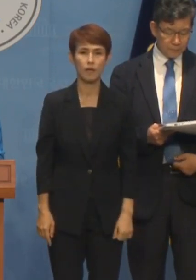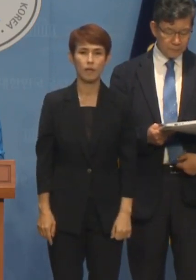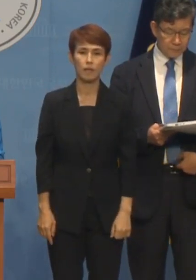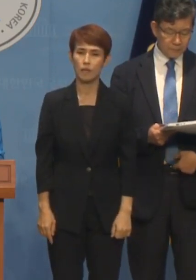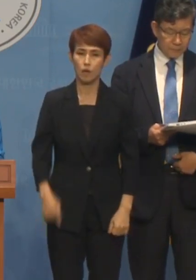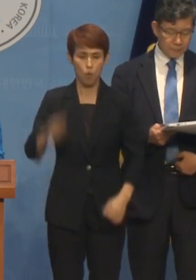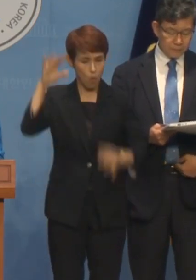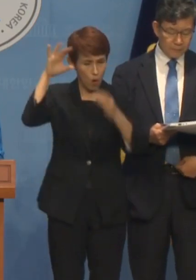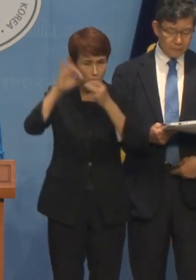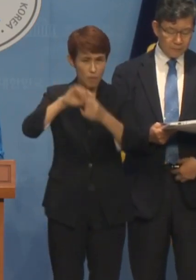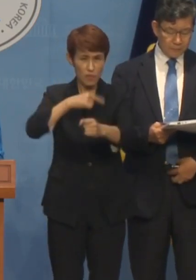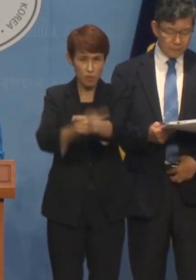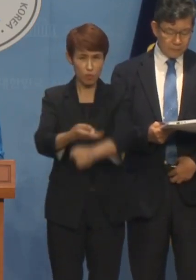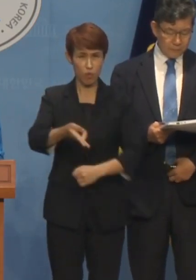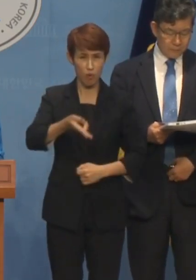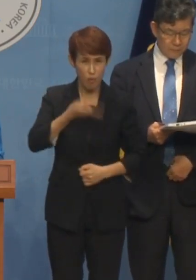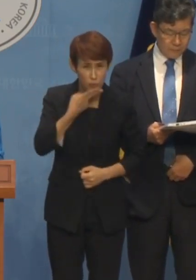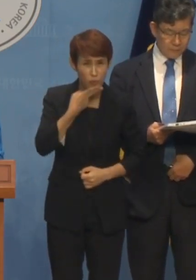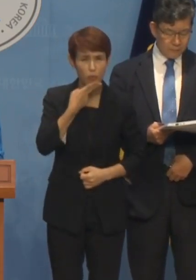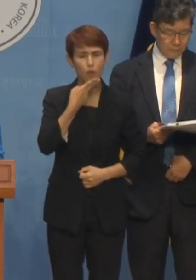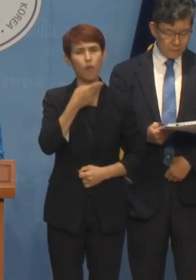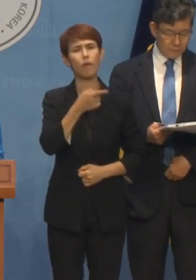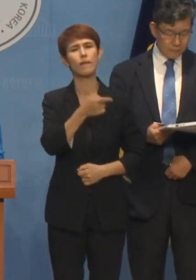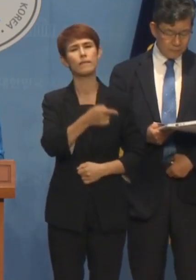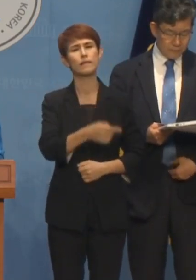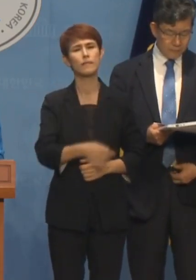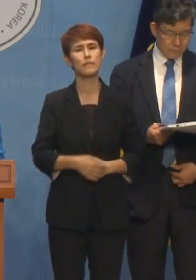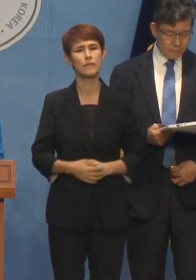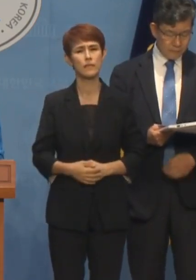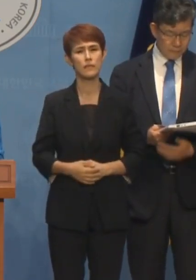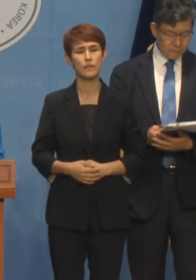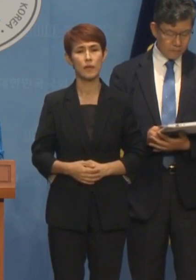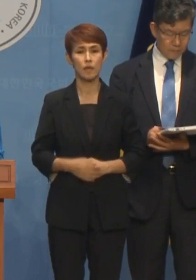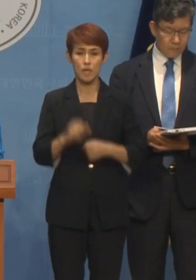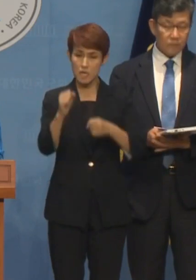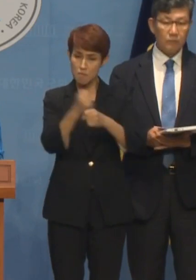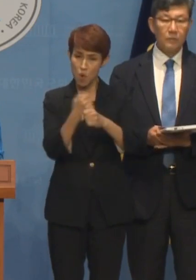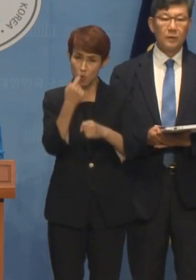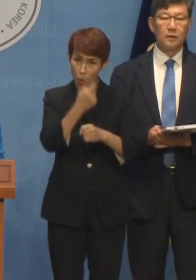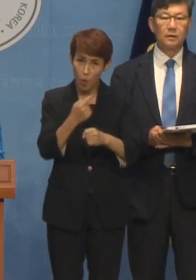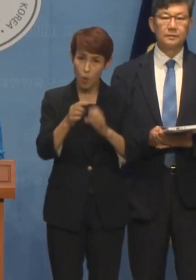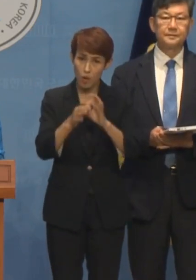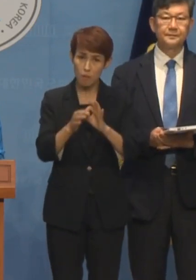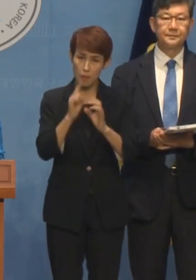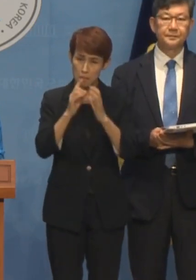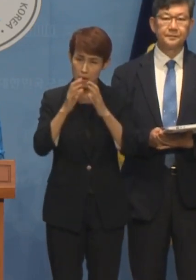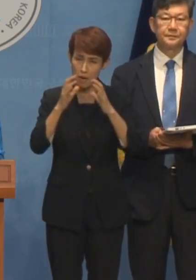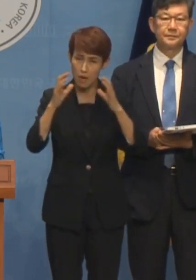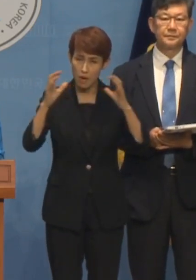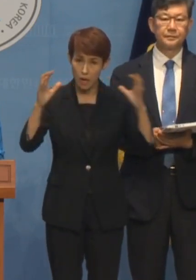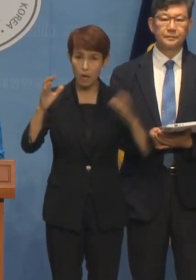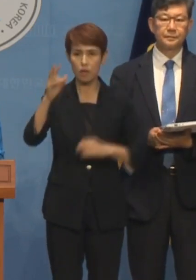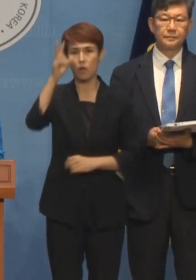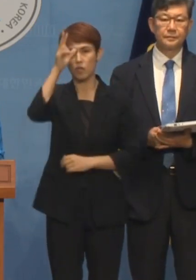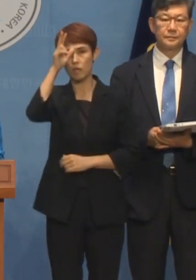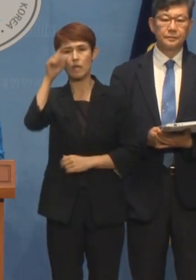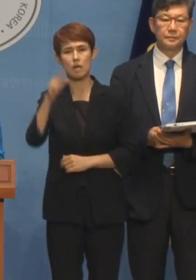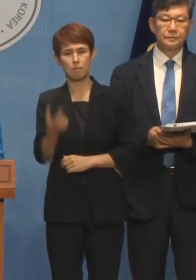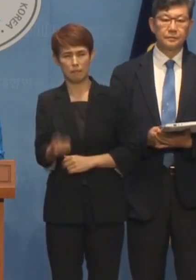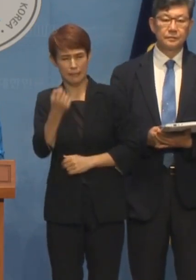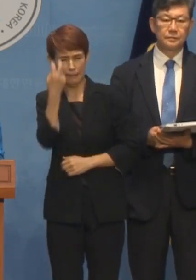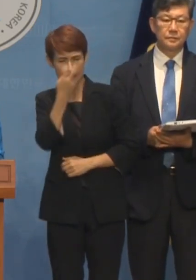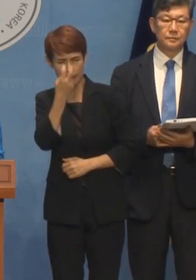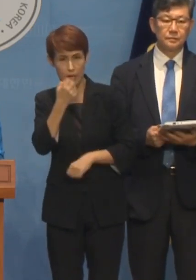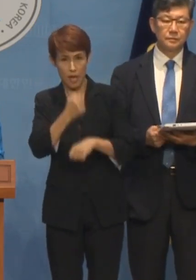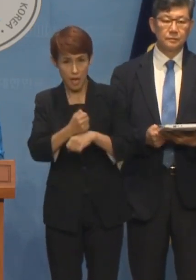공감 능력만 없는 것이 아니었습니다. 이러한 음모론을 두고 혼란이 커지자 경찰은 신속히